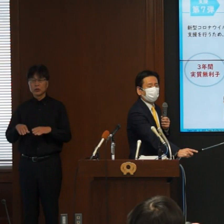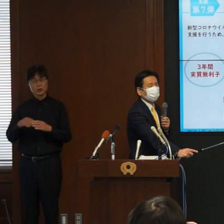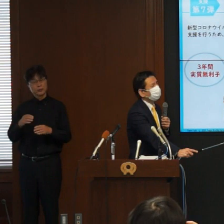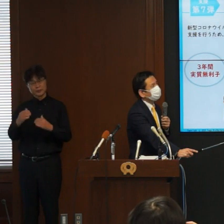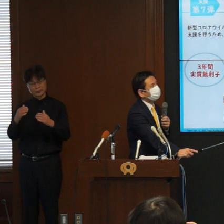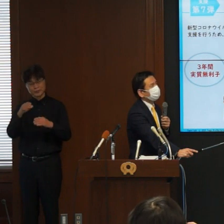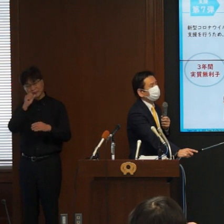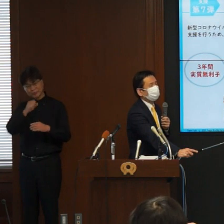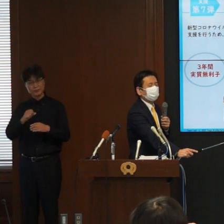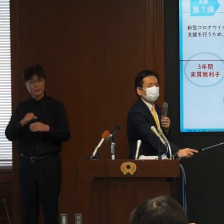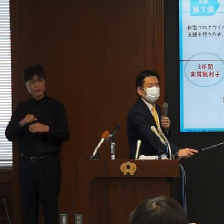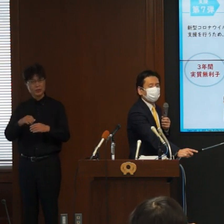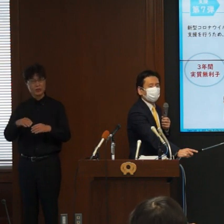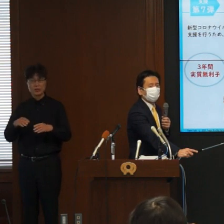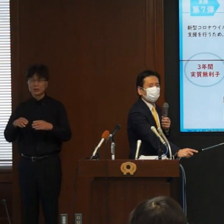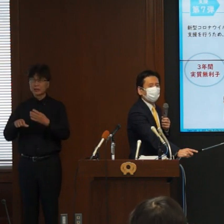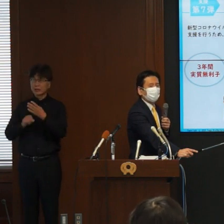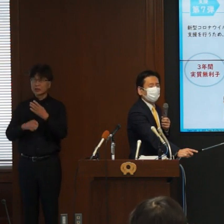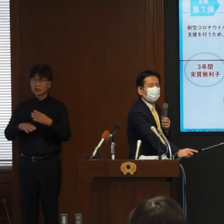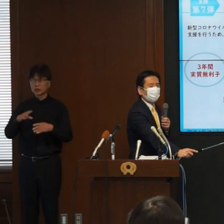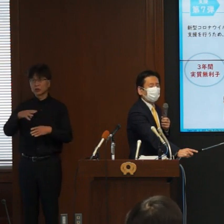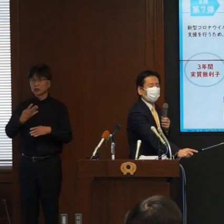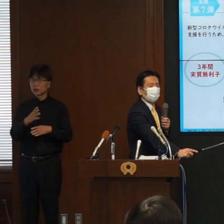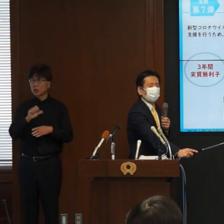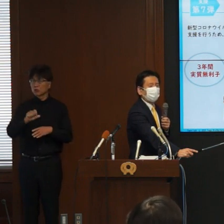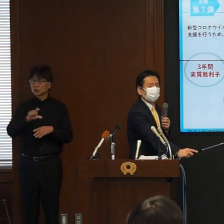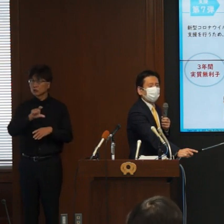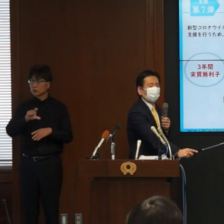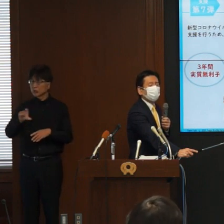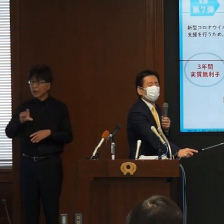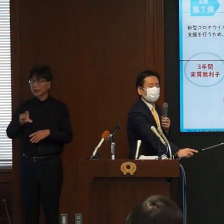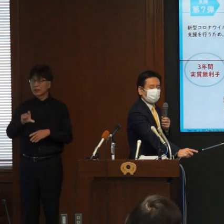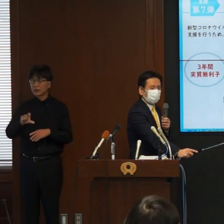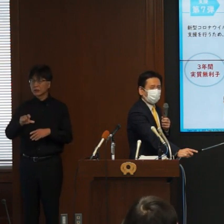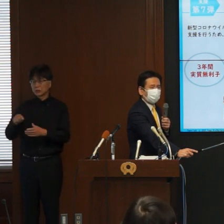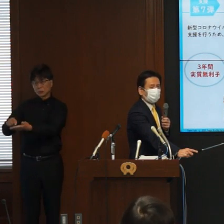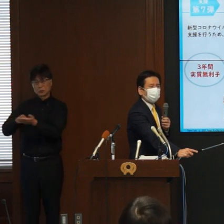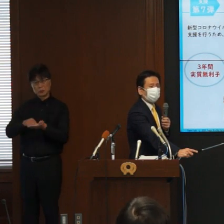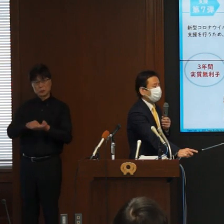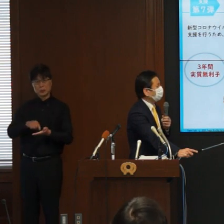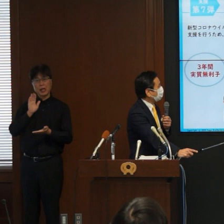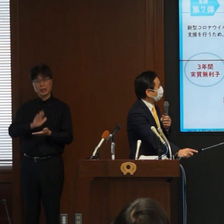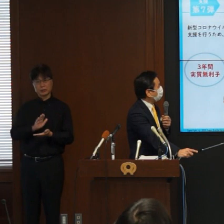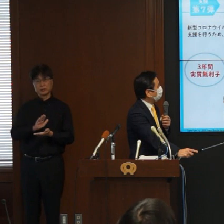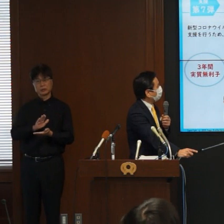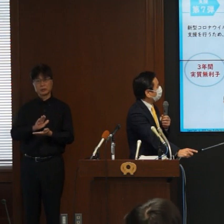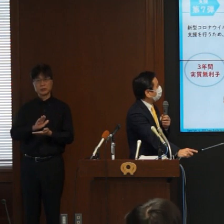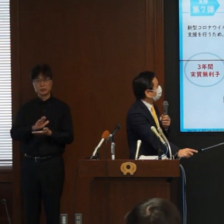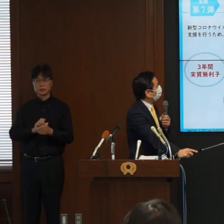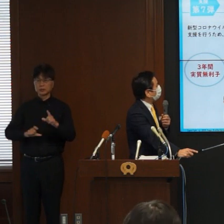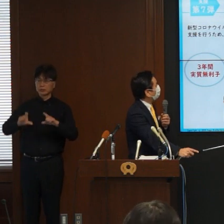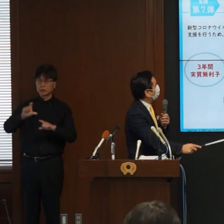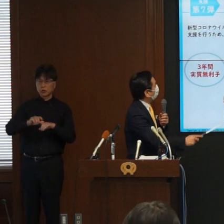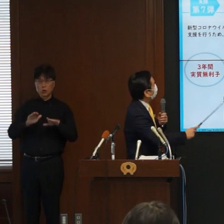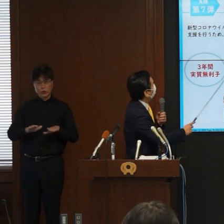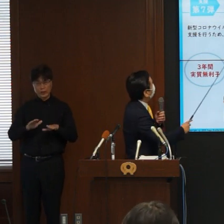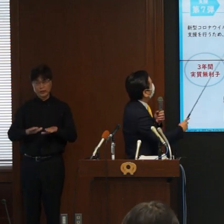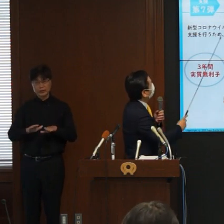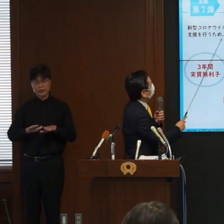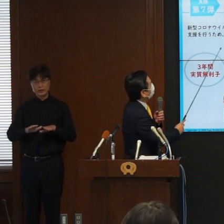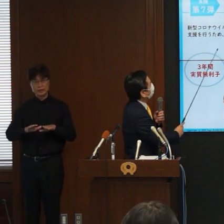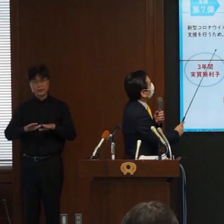の4月でも400億以上の、申し込みがあって、さらに、今回